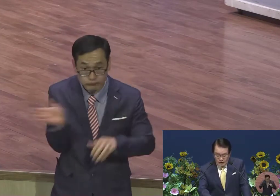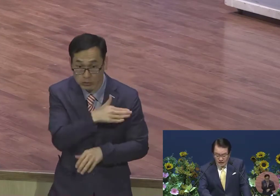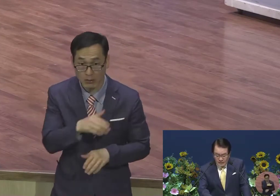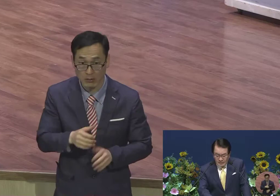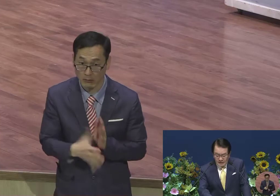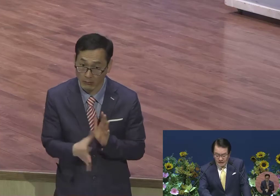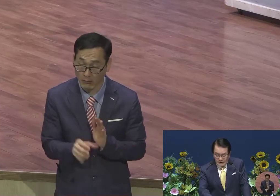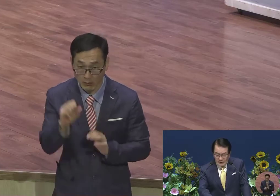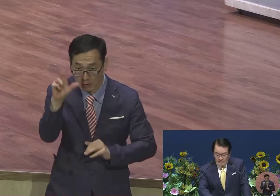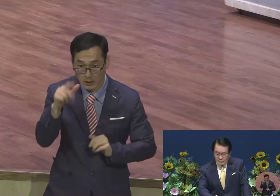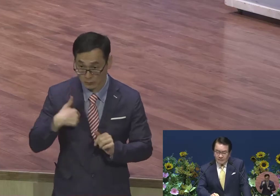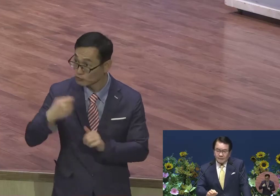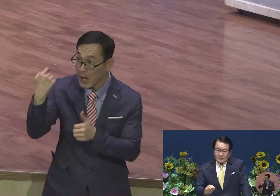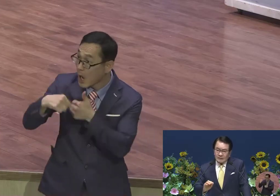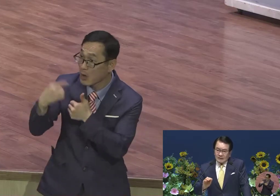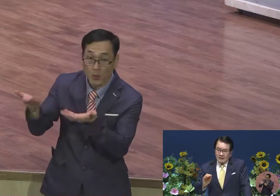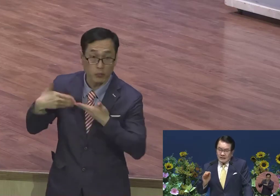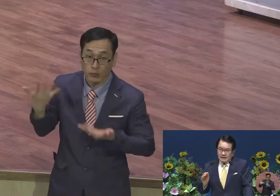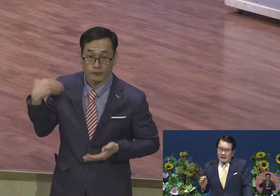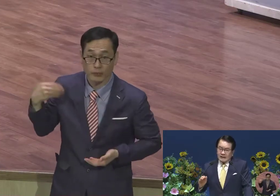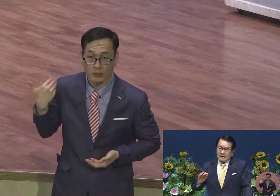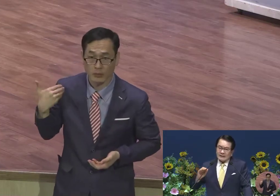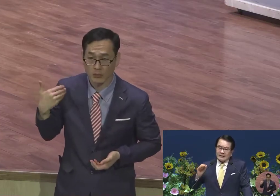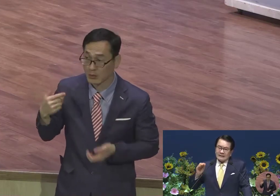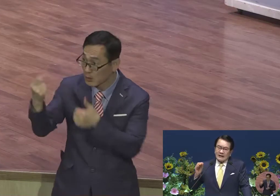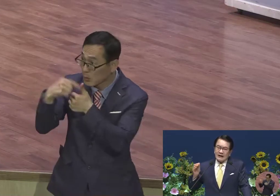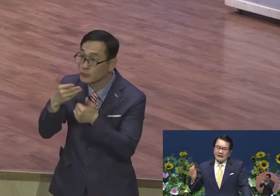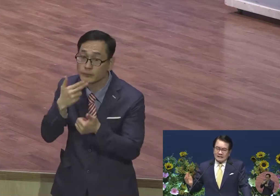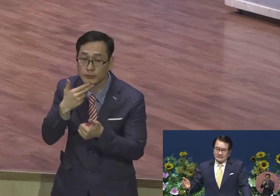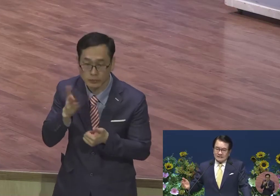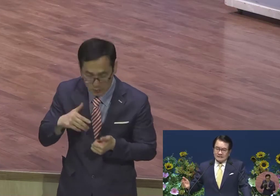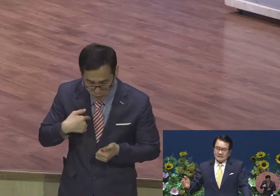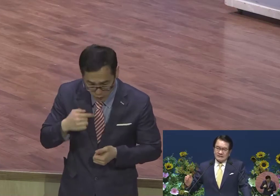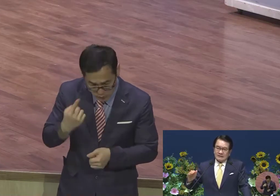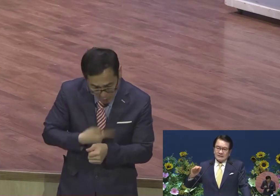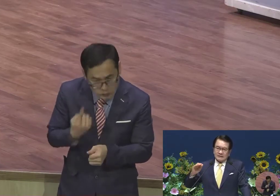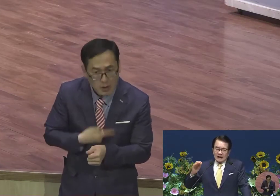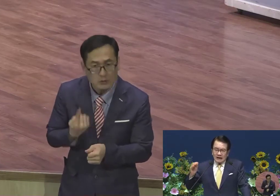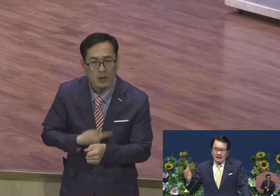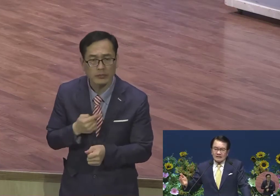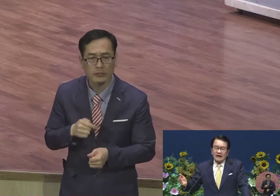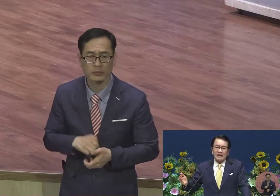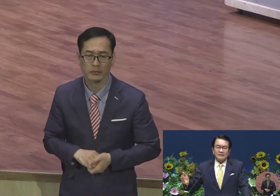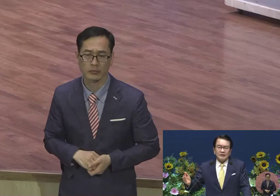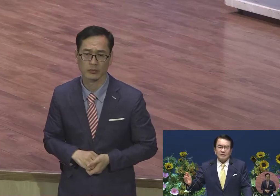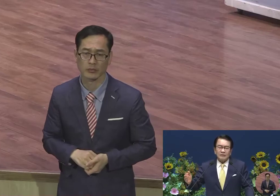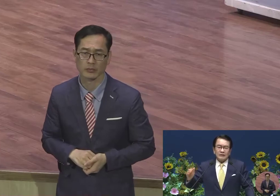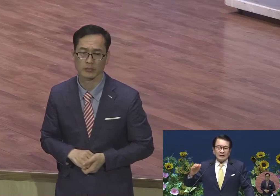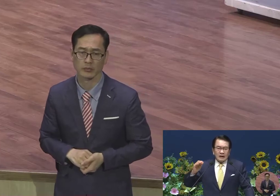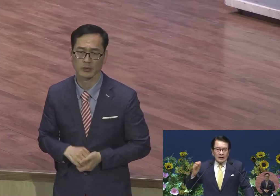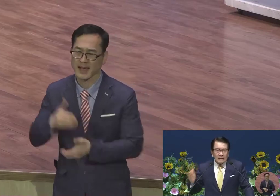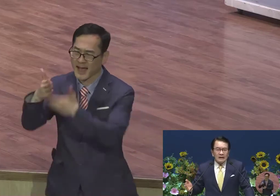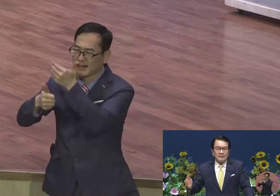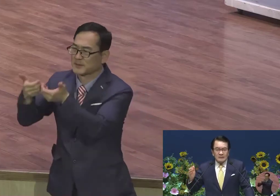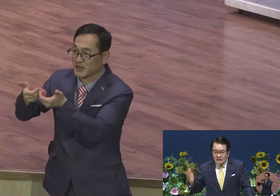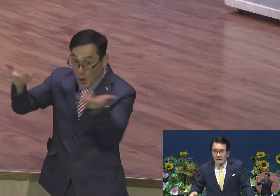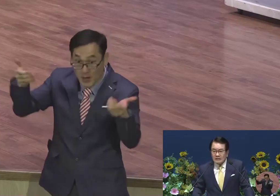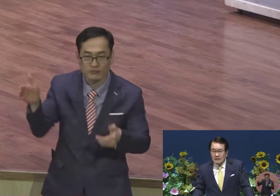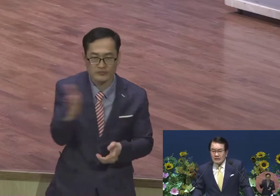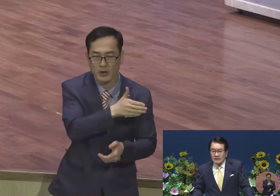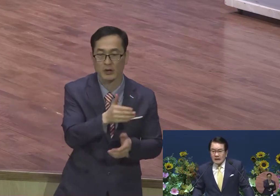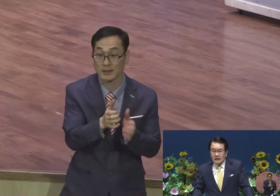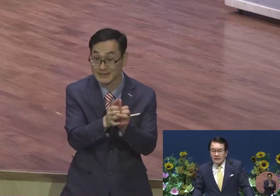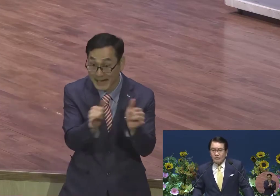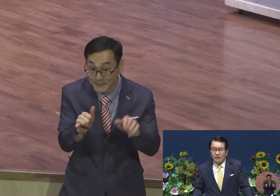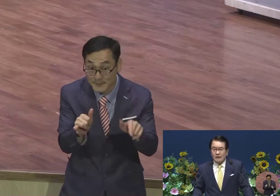죄를 보면 인간은요. 어떻게 되느냐. 타락했어. 타락. 타락이 뭐예요? 하나님을